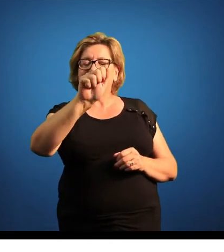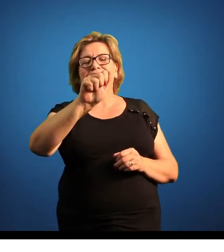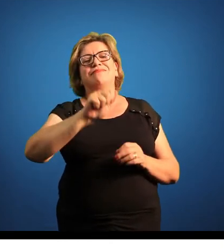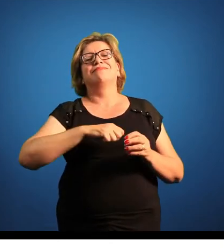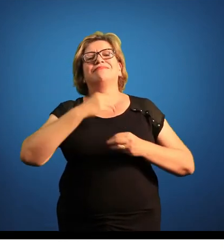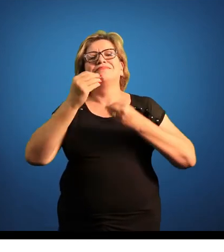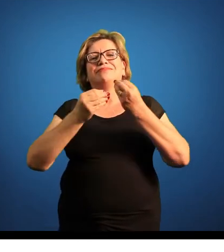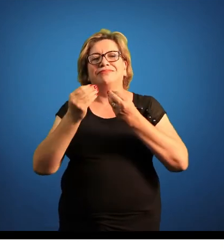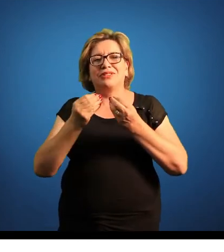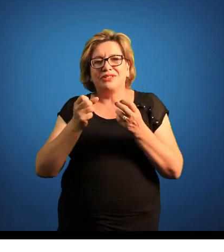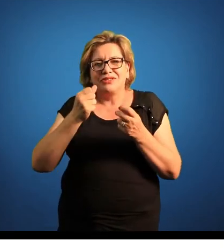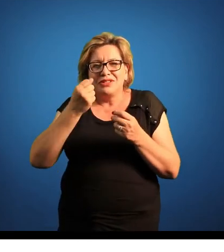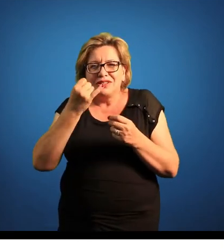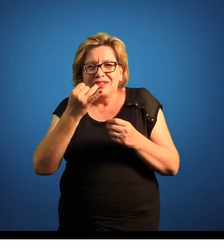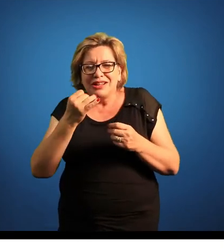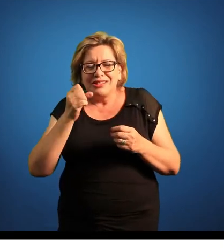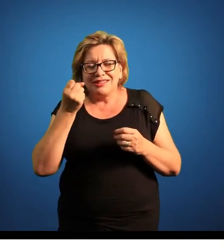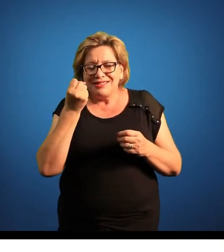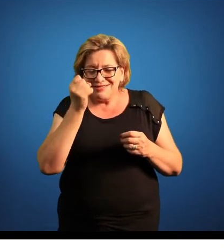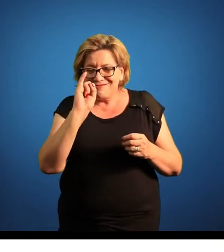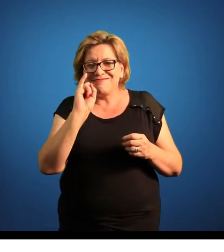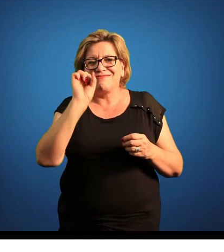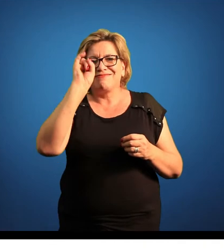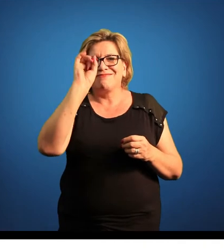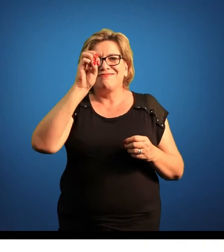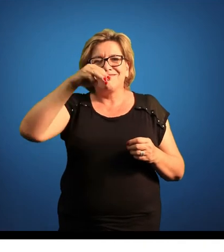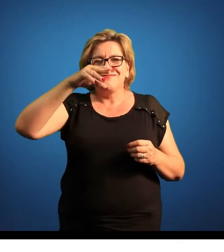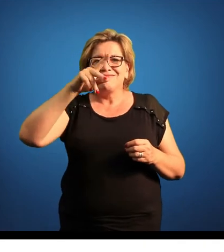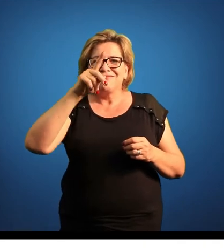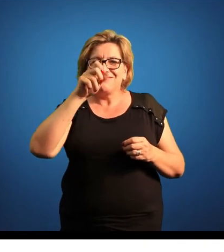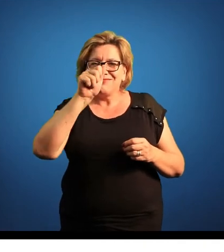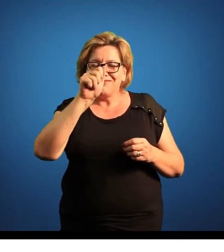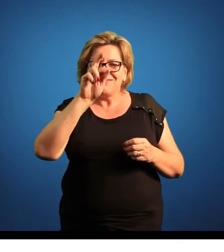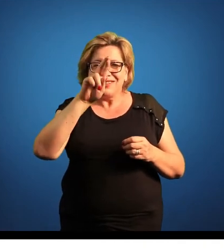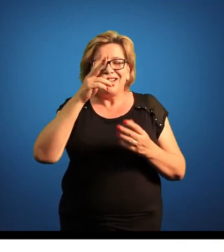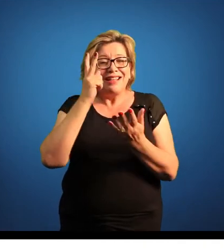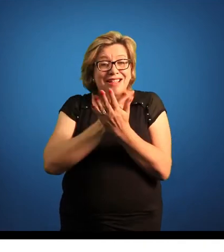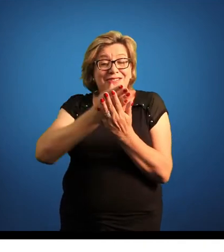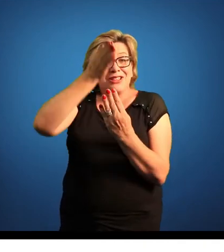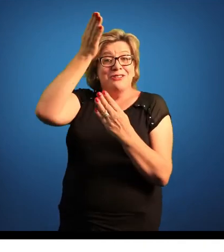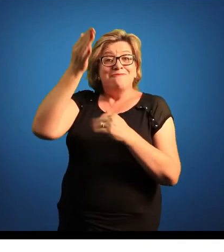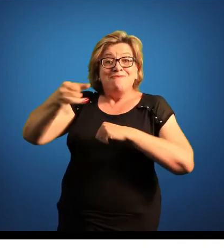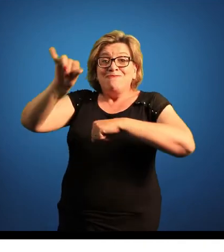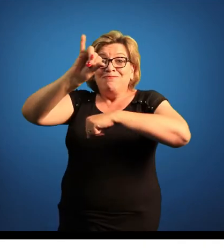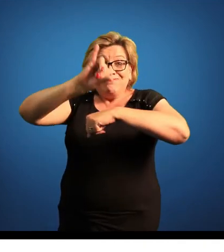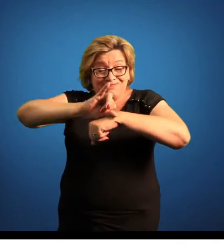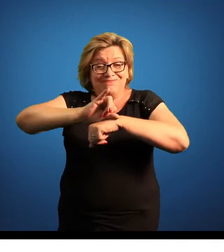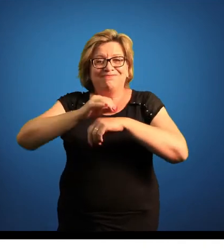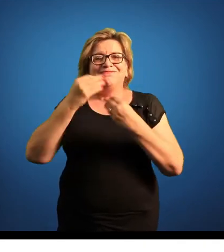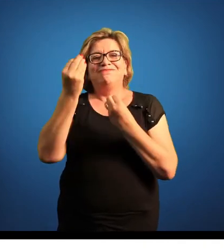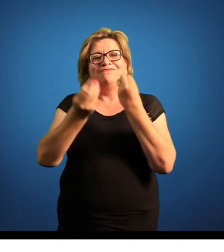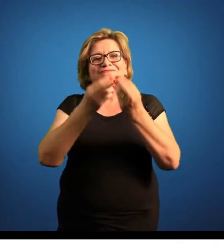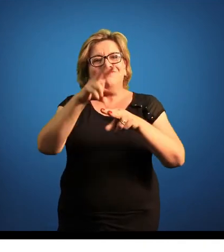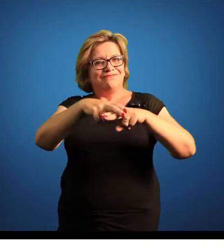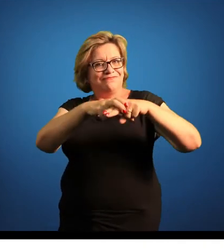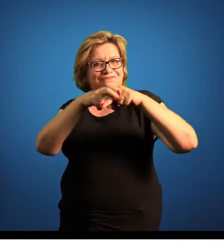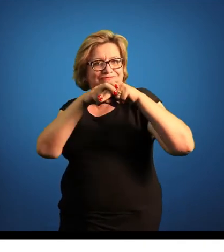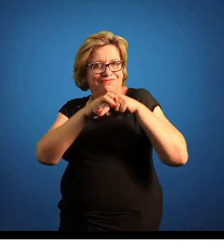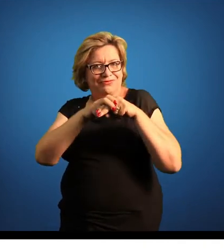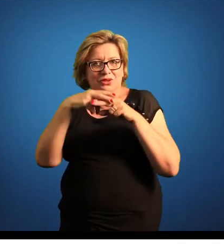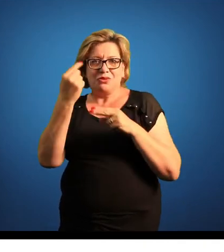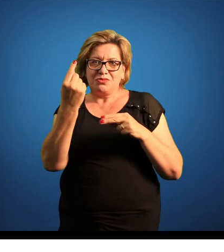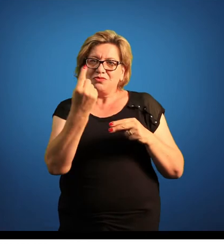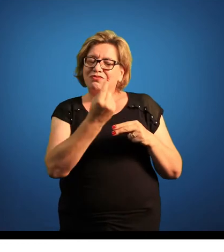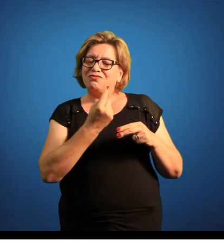e a quantidade de valor for ímpar, obrigatoriamente sempre vai ter um único valor no meio. Sempre vai ter um valor